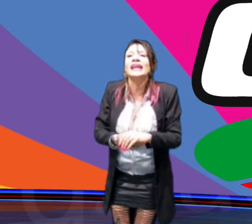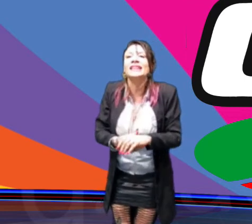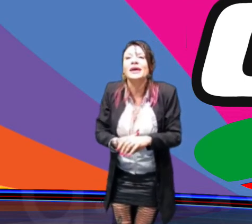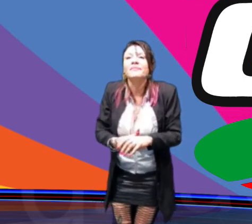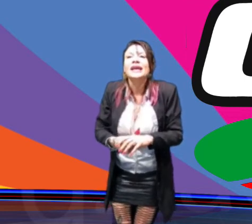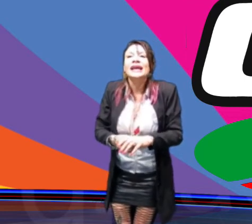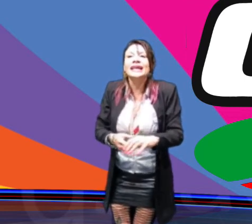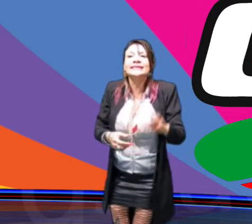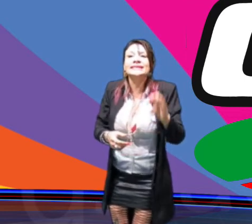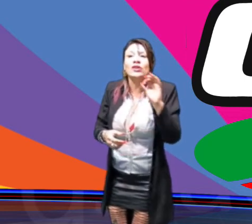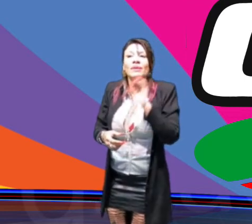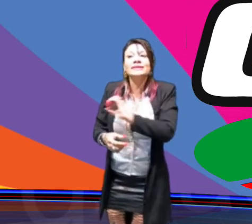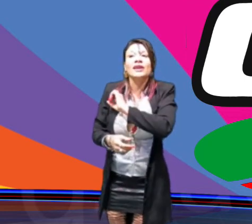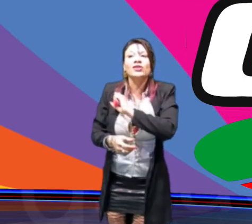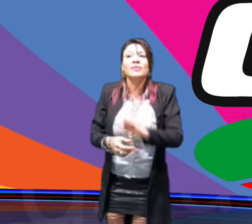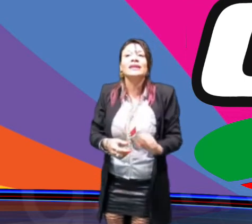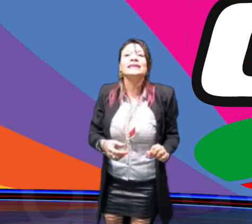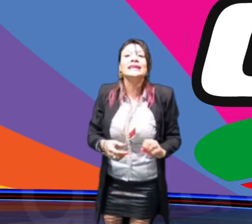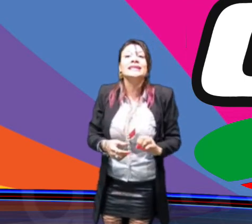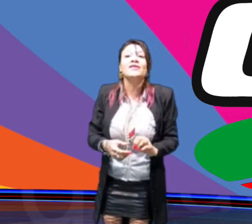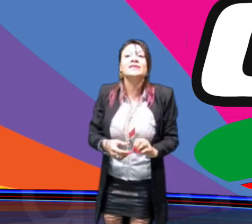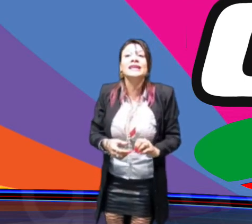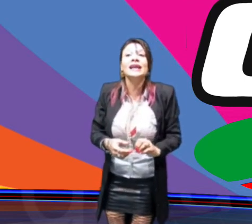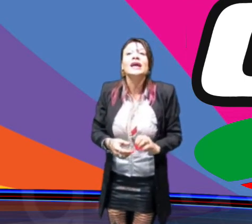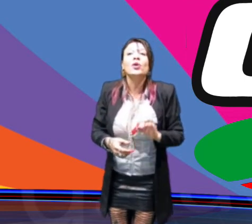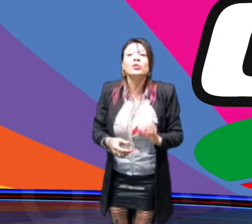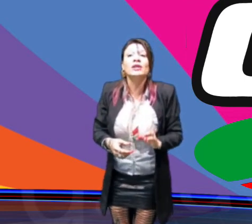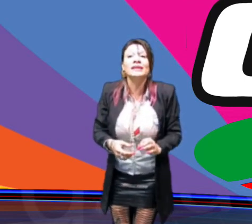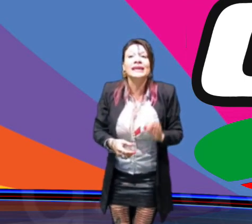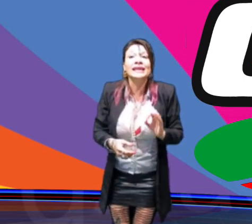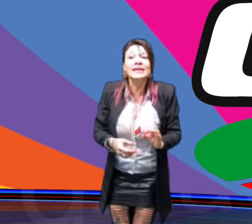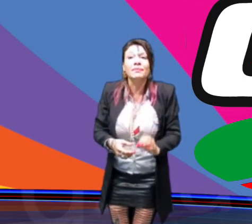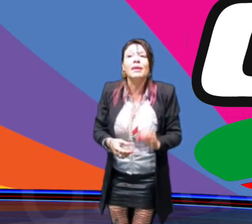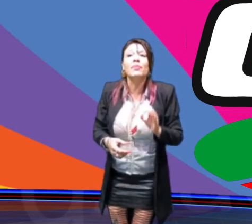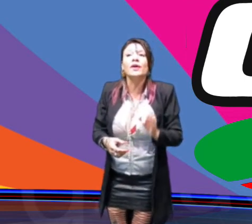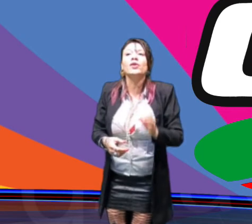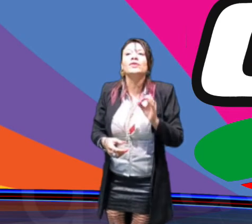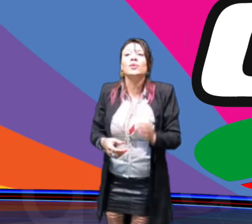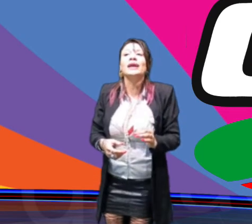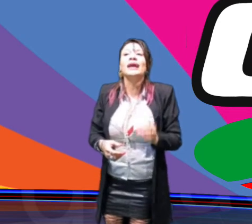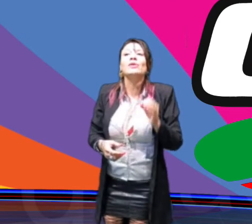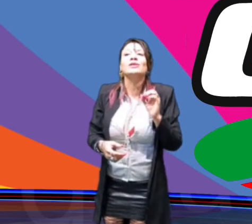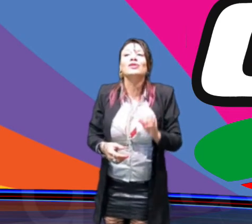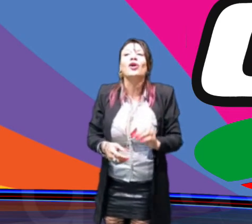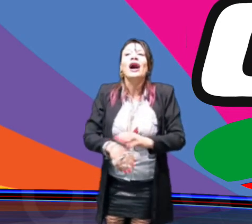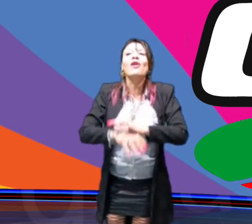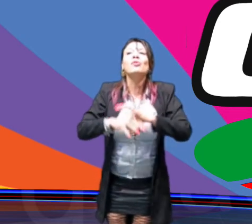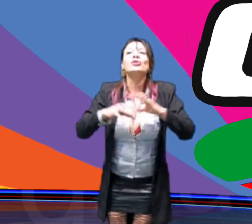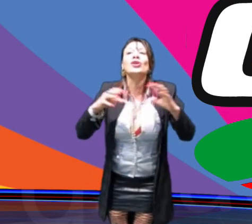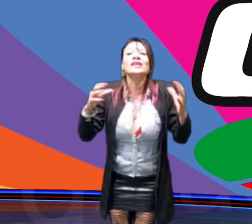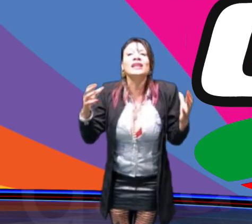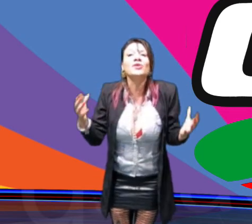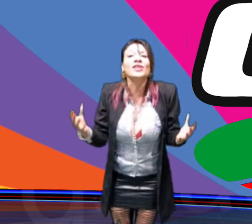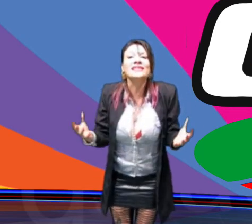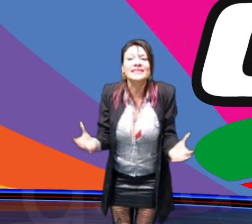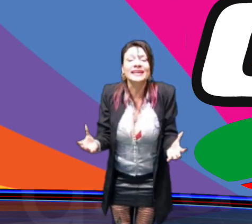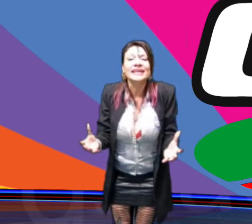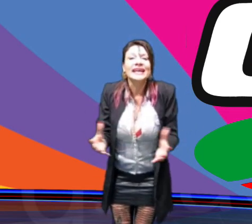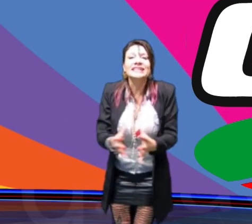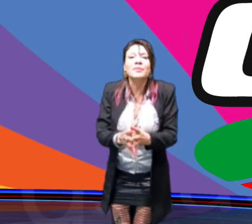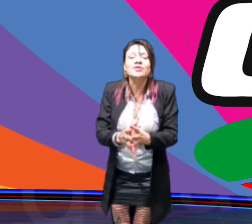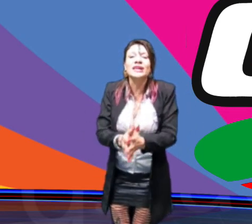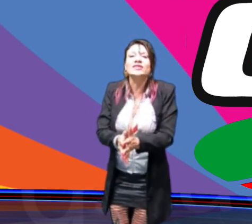idea. Gracias a los avances en los temas de la inteligencia artificial, justamente King va a poder continuar cautivando a un montón de adeptos del cine, a